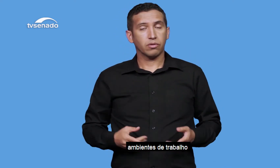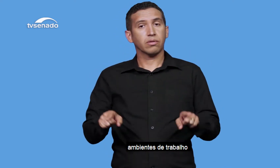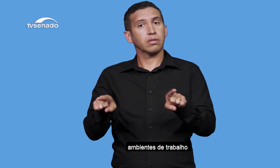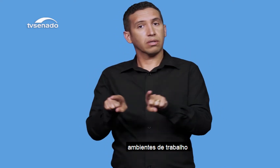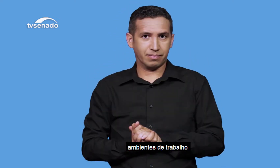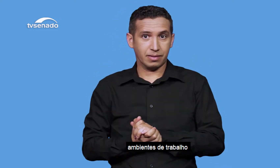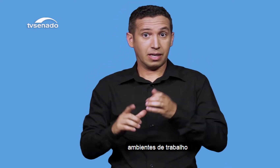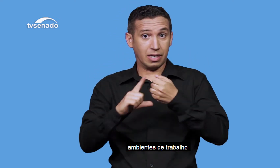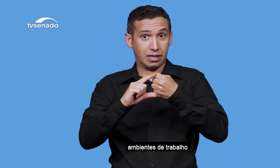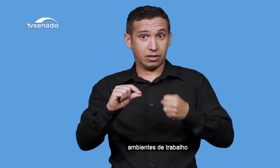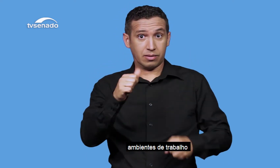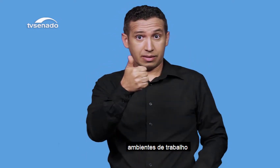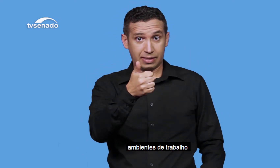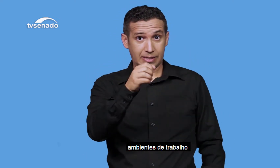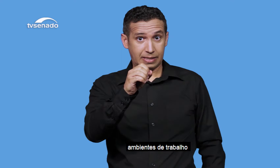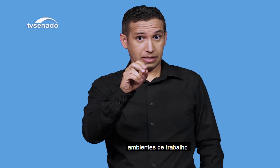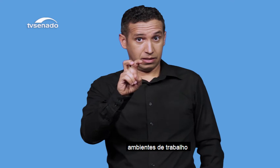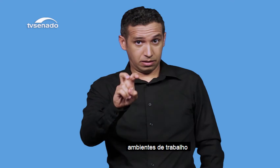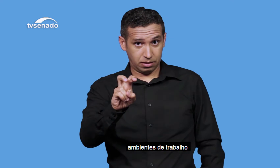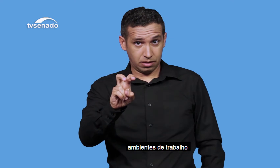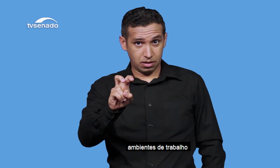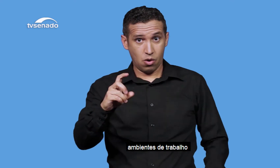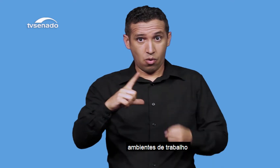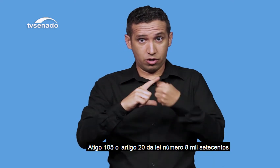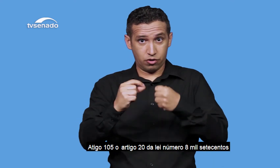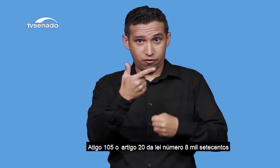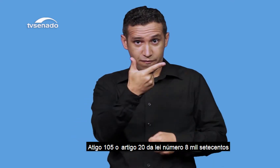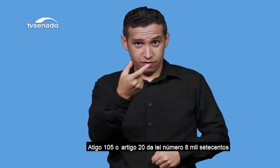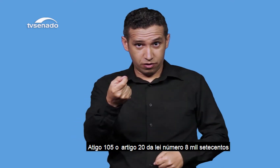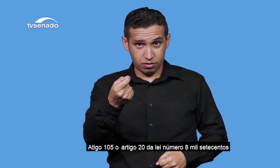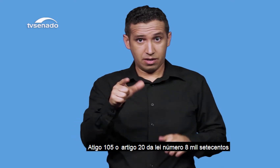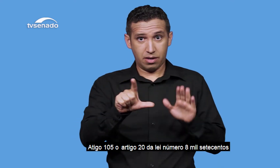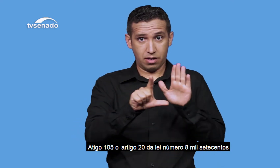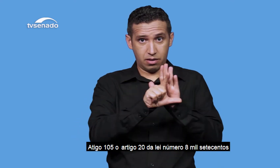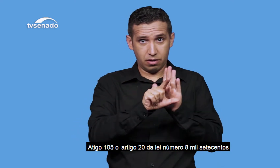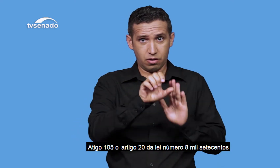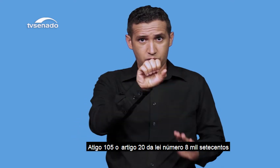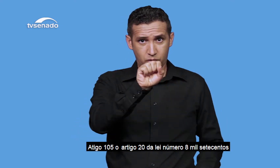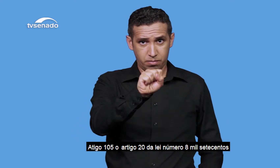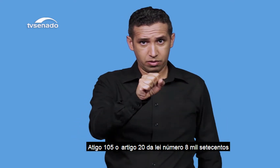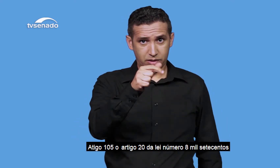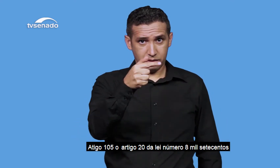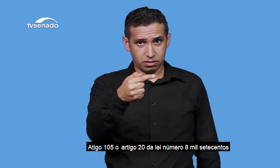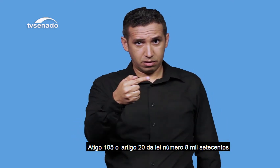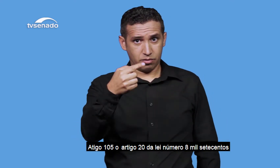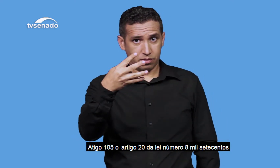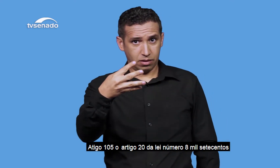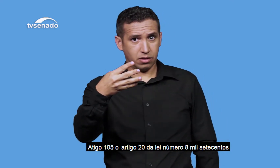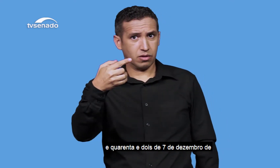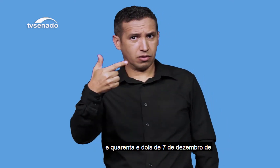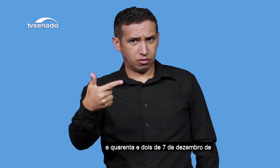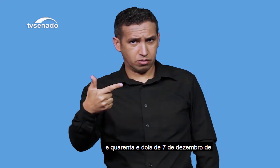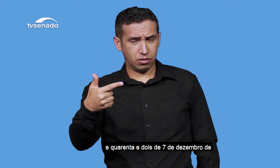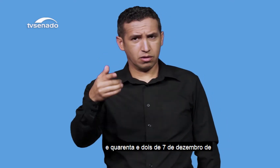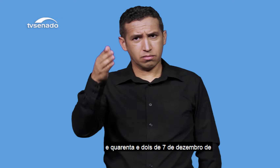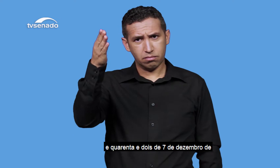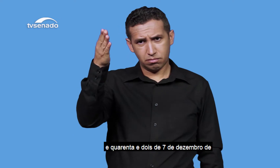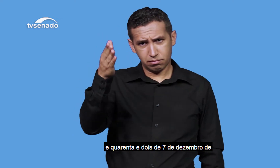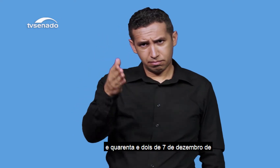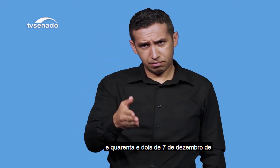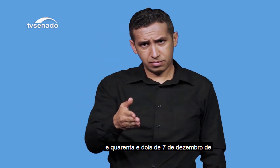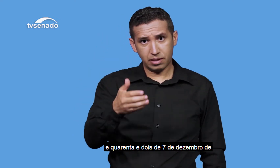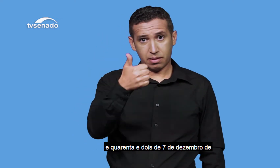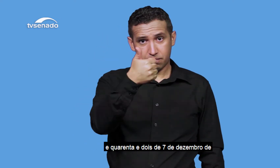ambientes de trabalho artigo 105 o artigo 20 da lei número 8 mil setecentos e quarenta e dois